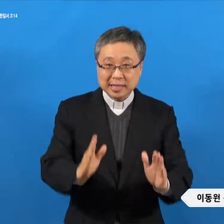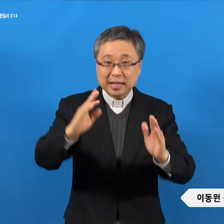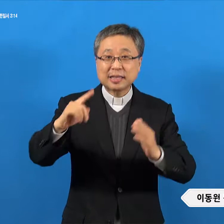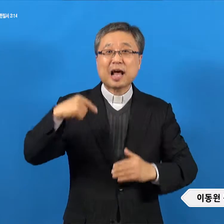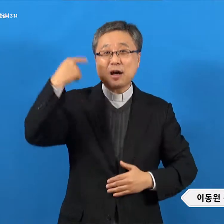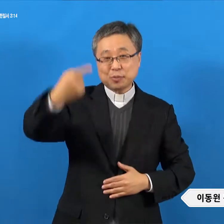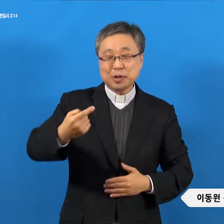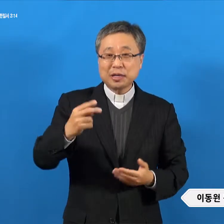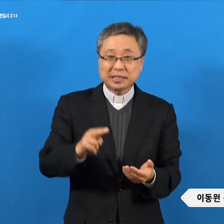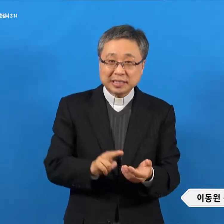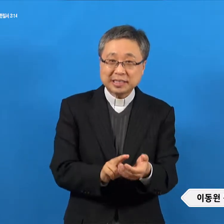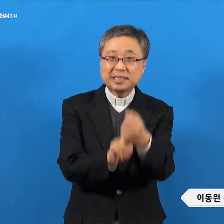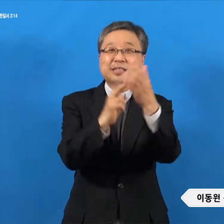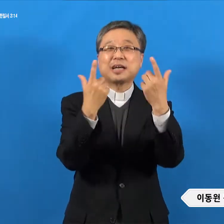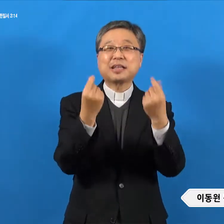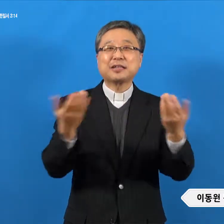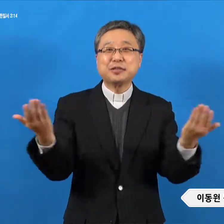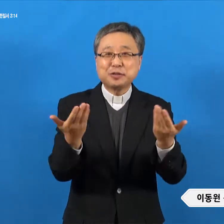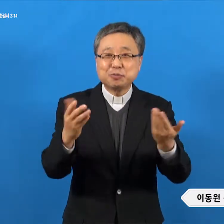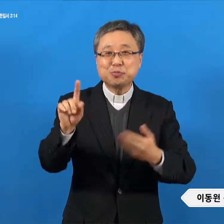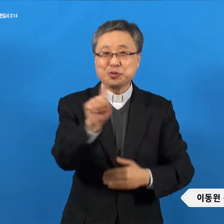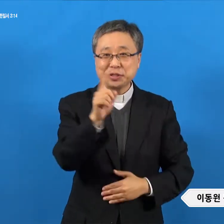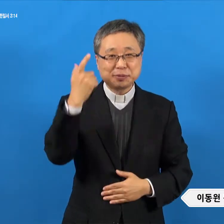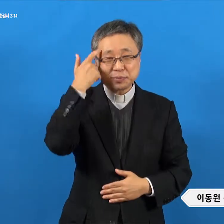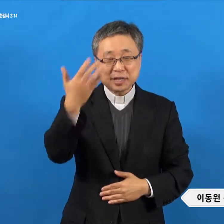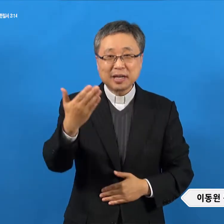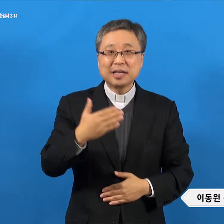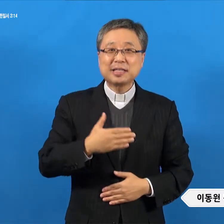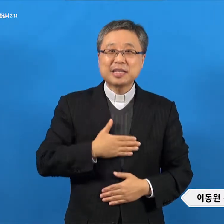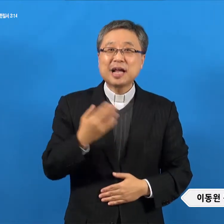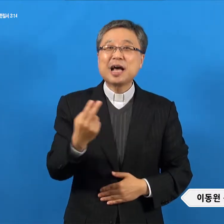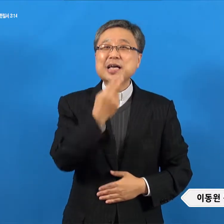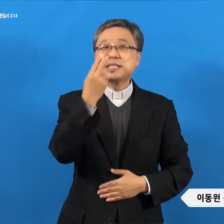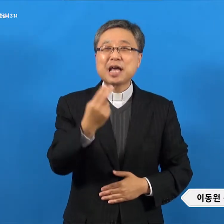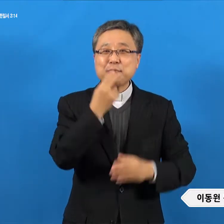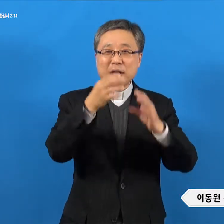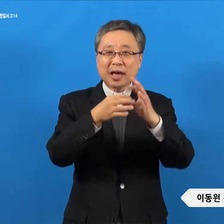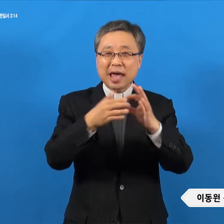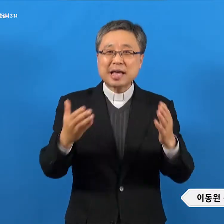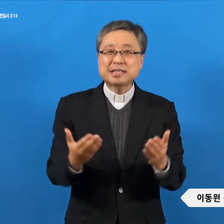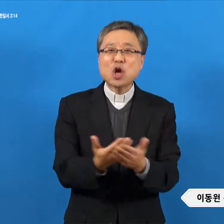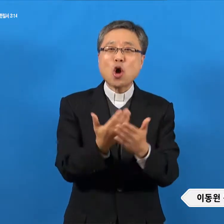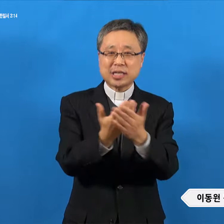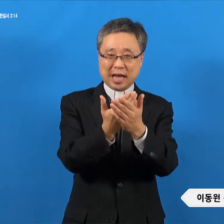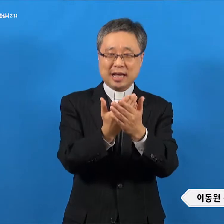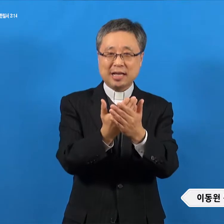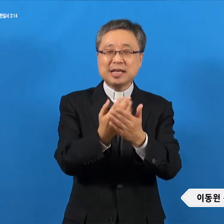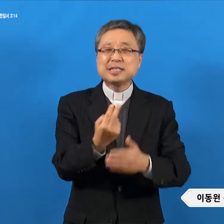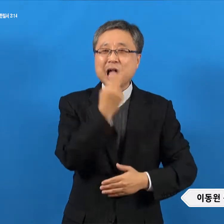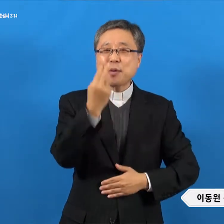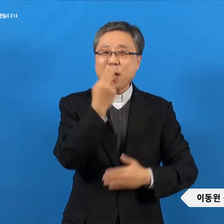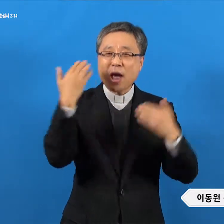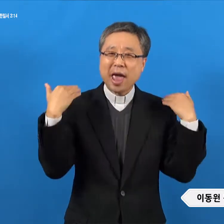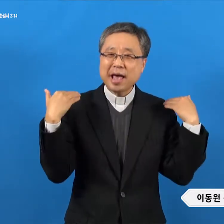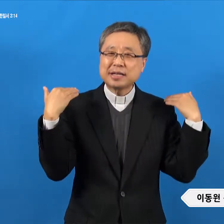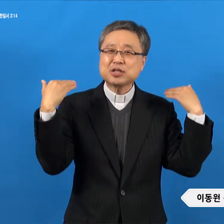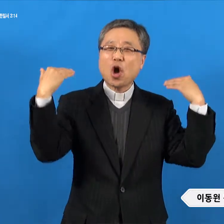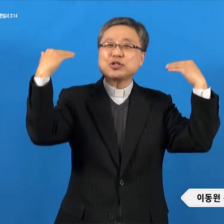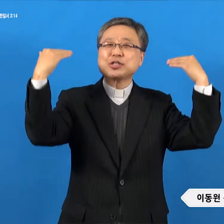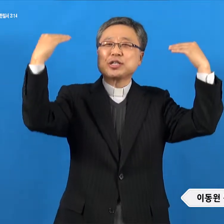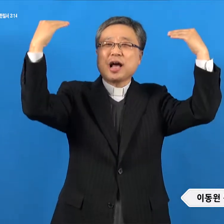다음으로 기적 같은 일은 뭘까요? 저는 그게 생명의 성장이라고 생각해요. 탄생한